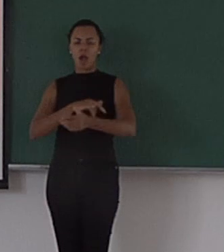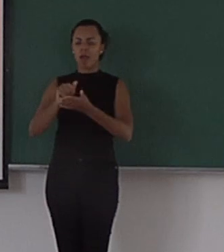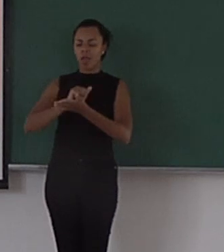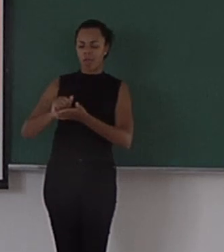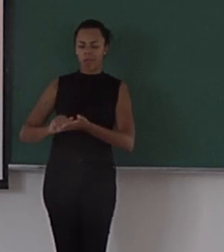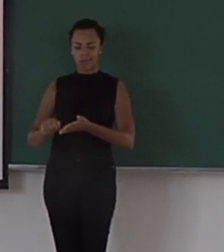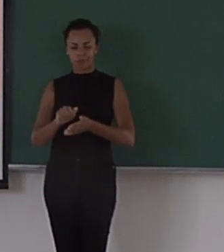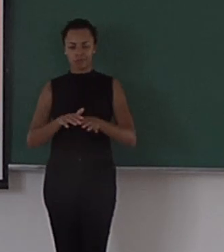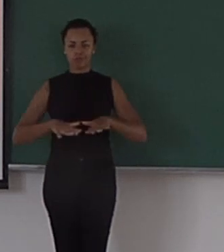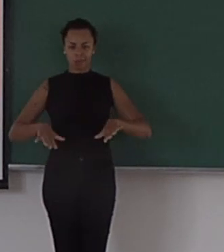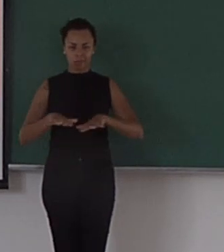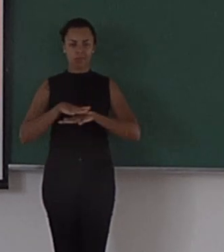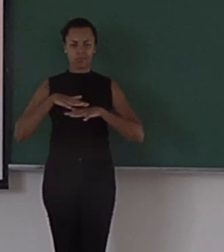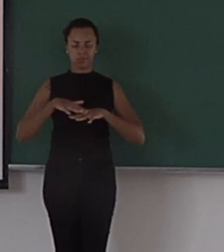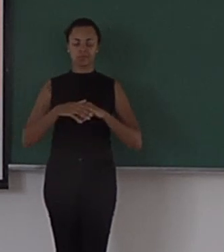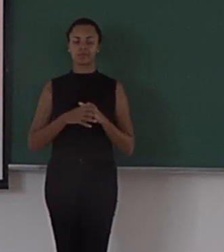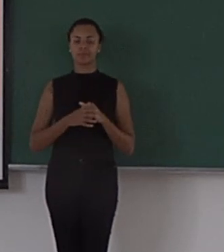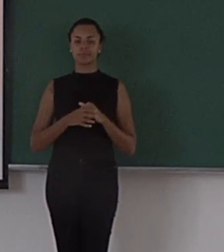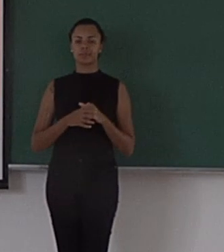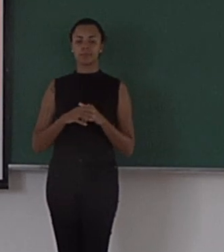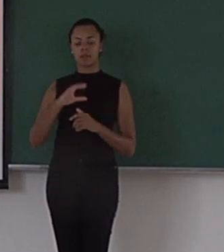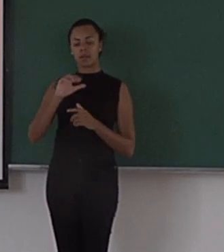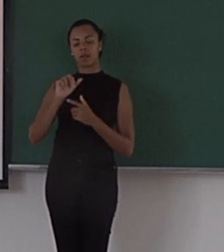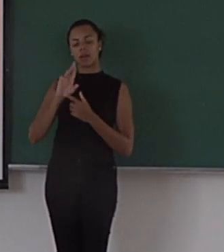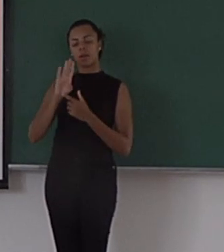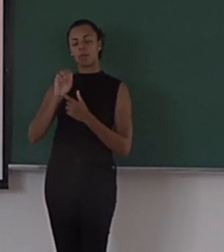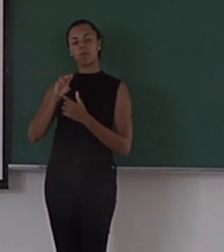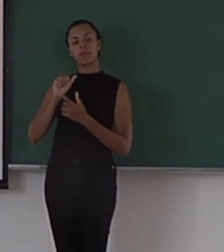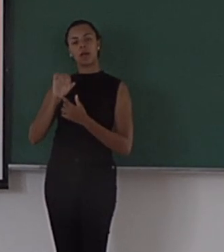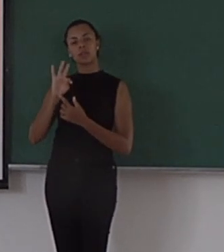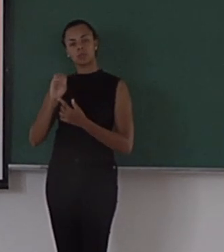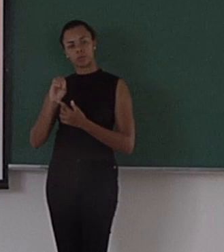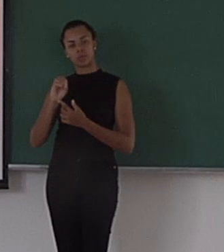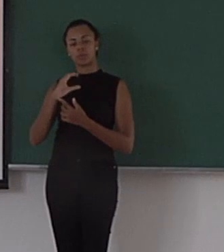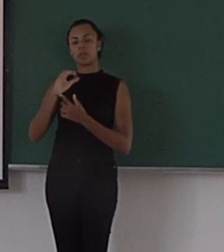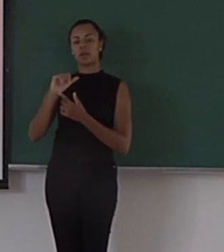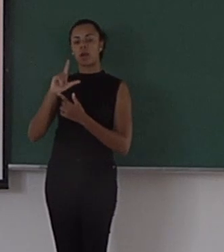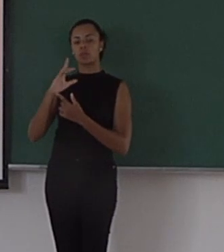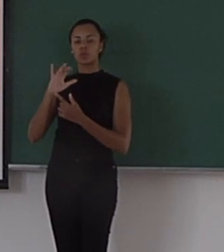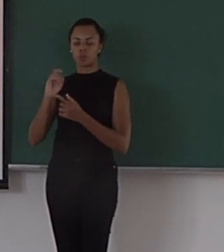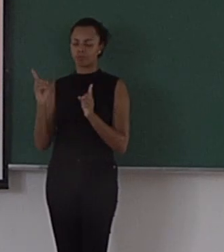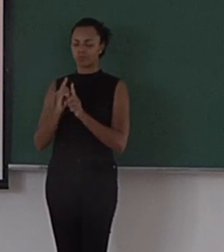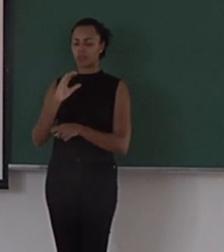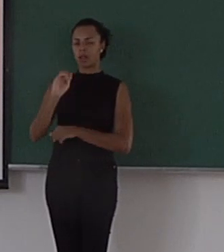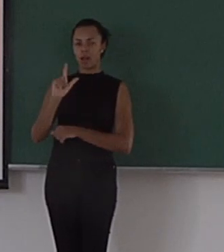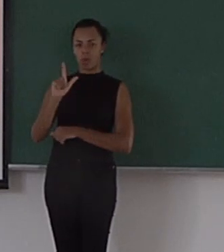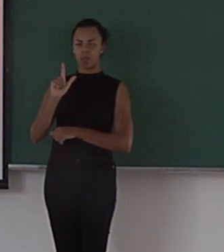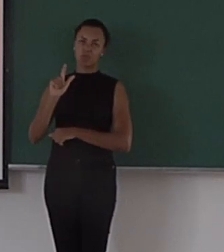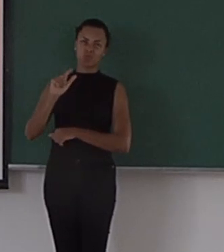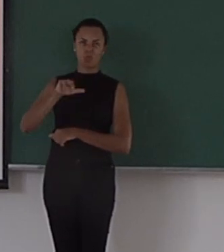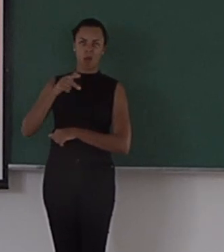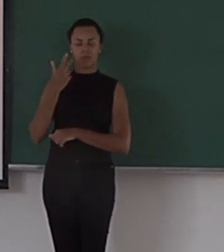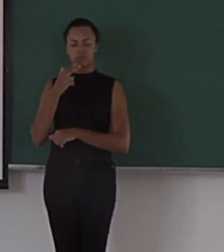lavar o chão, né? O carbonato de cálcio, né? É o cal. Não é um produto assim tão frequente,